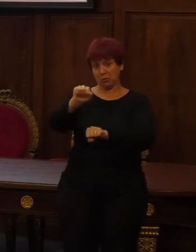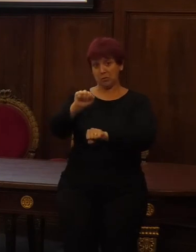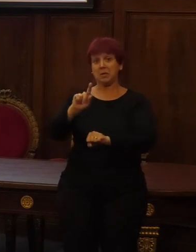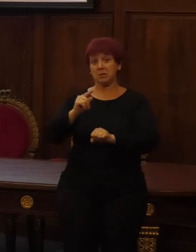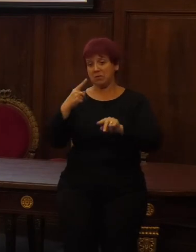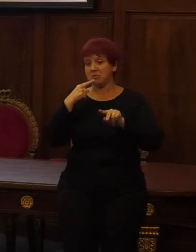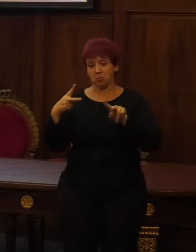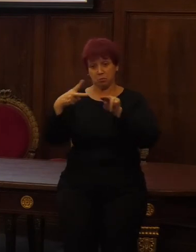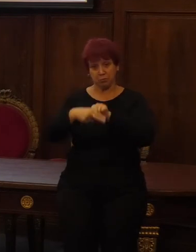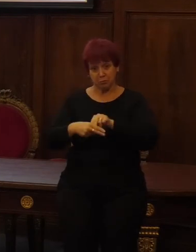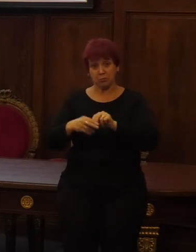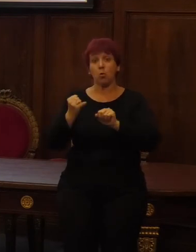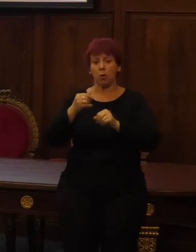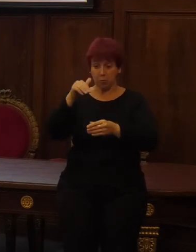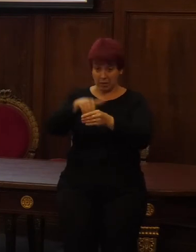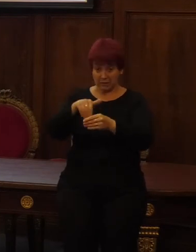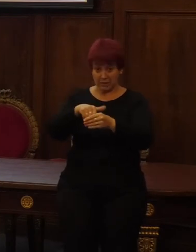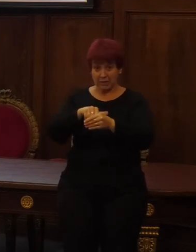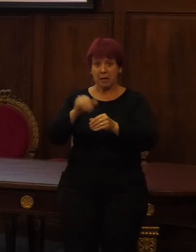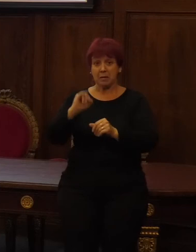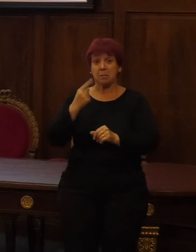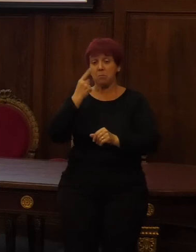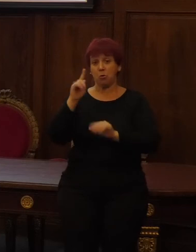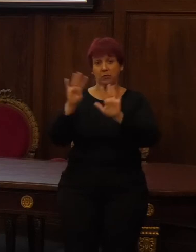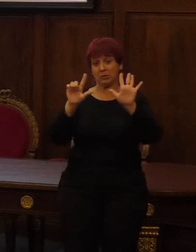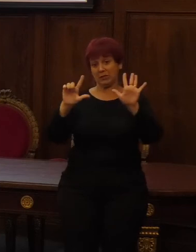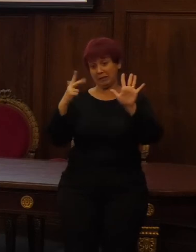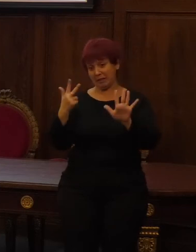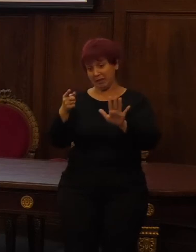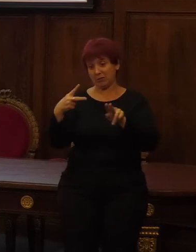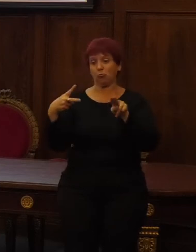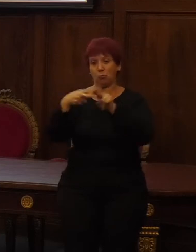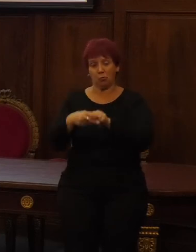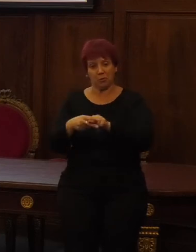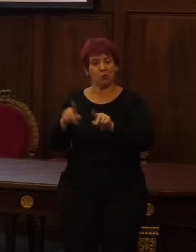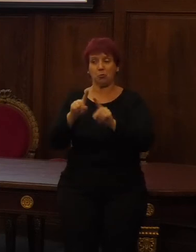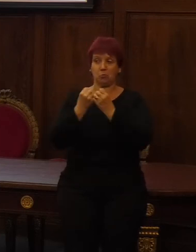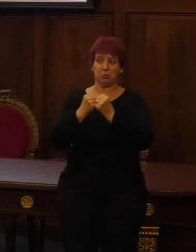cortado después de las elecciones universitarias de septiembre del 73.